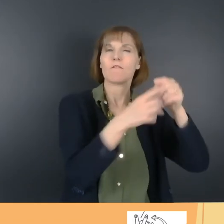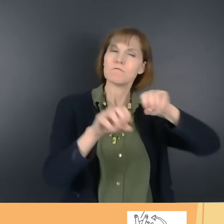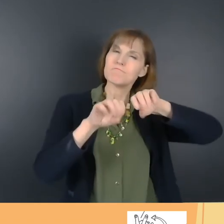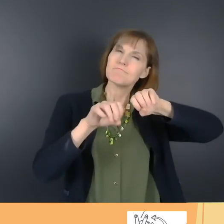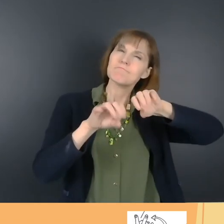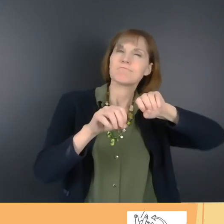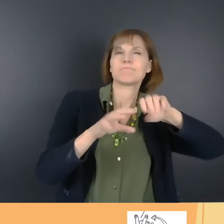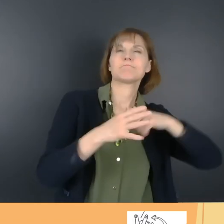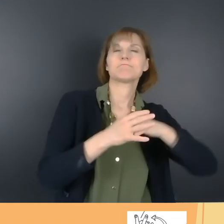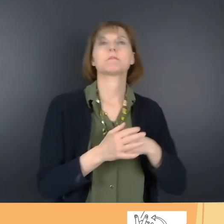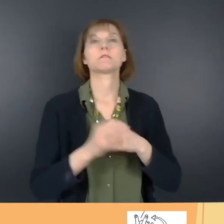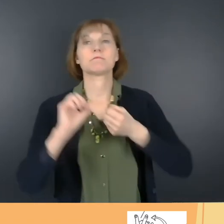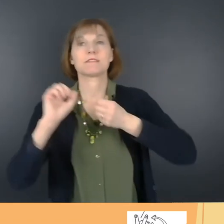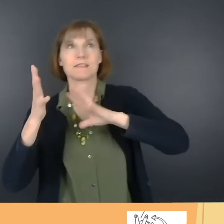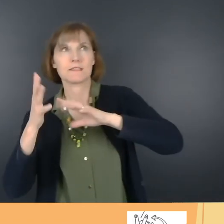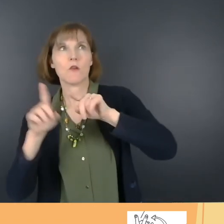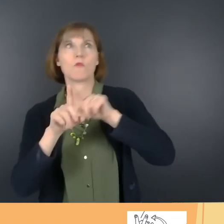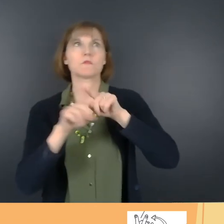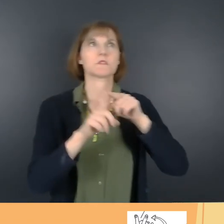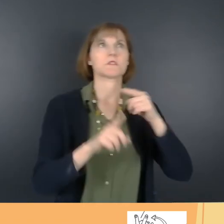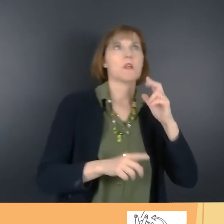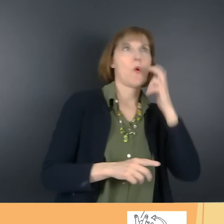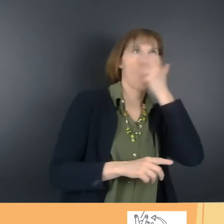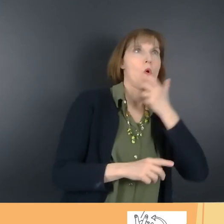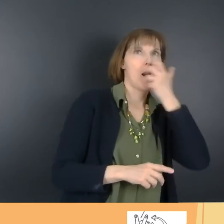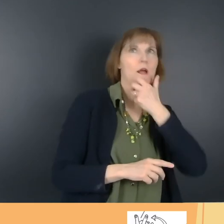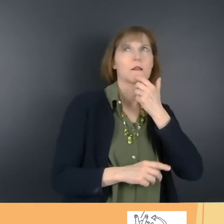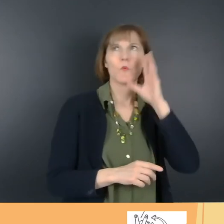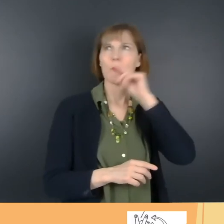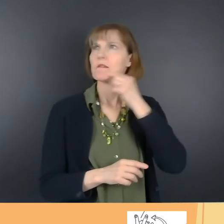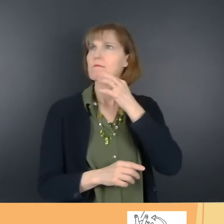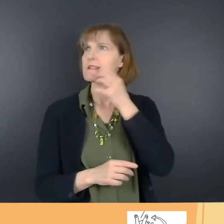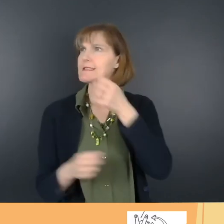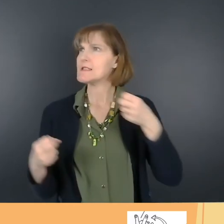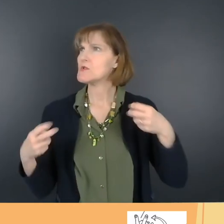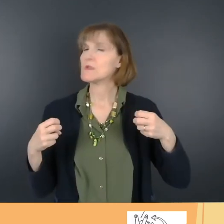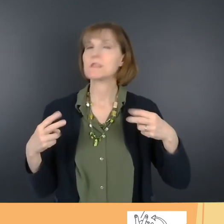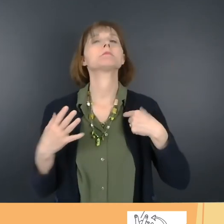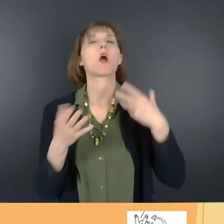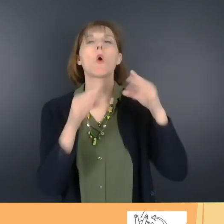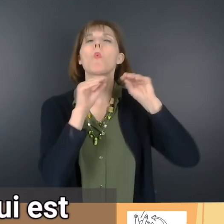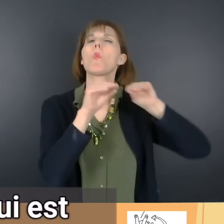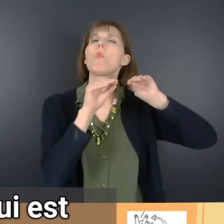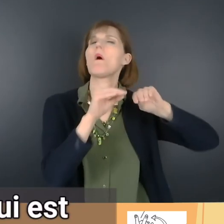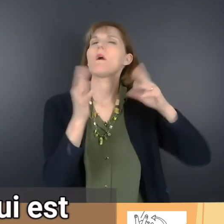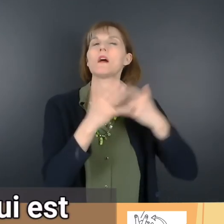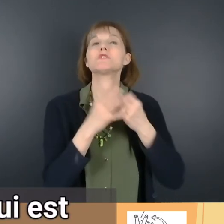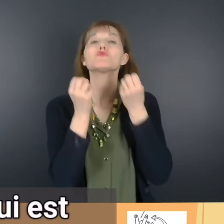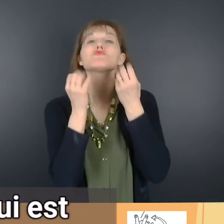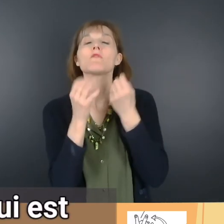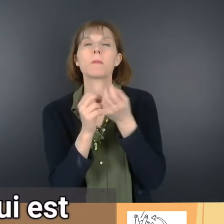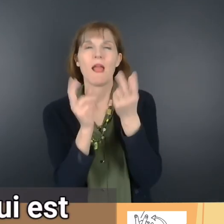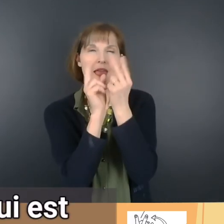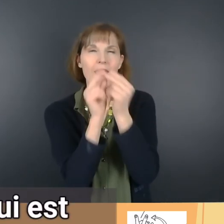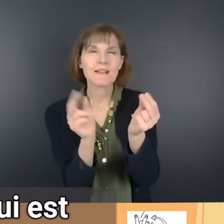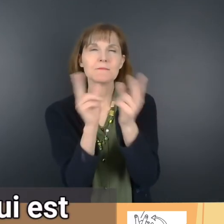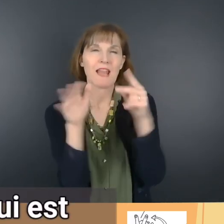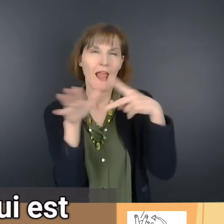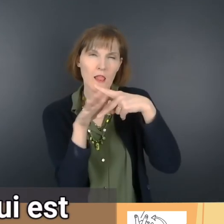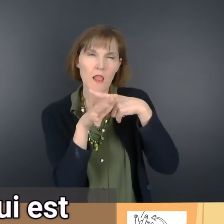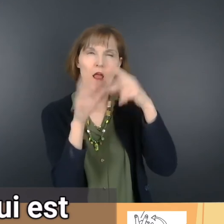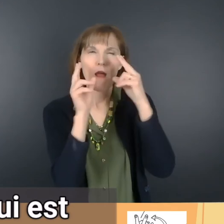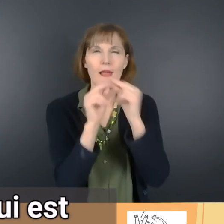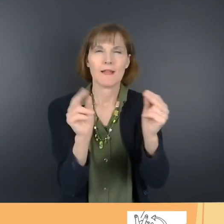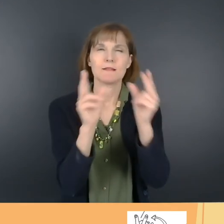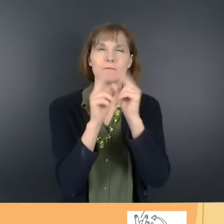'apprentissage en langue des signes et à l'oral. Je ne rappelle plus si je les sous-titrerai. Le cours, en fait, ce qui est intéressant, c'est que